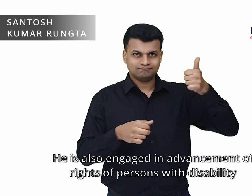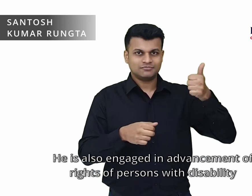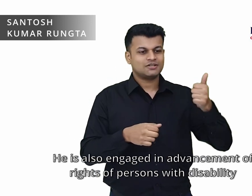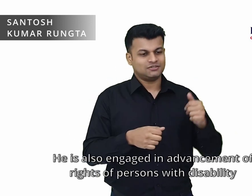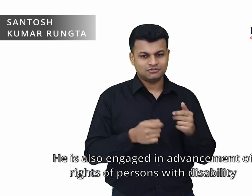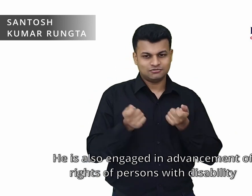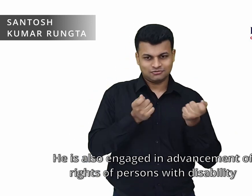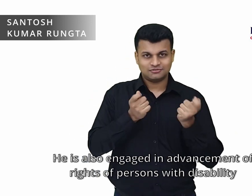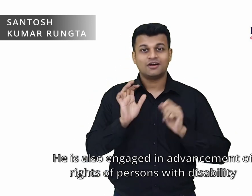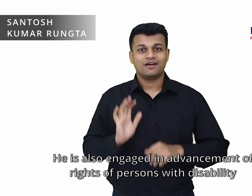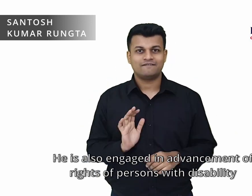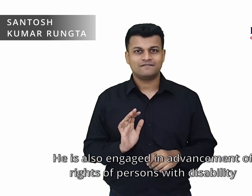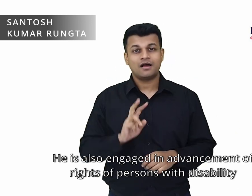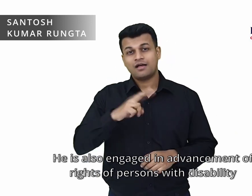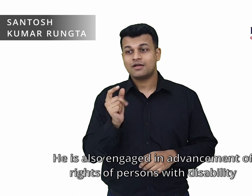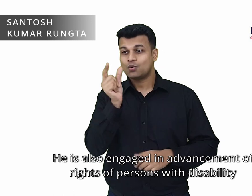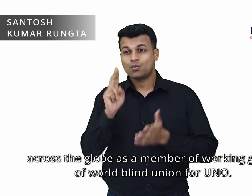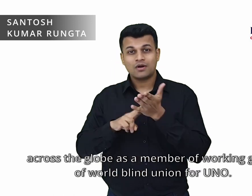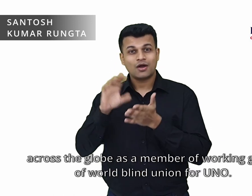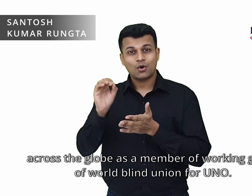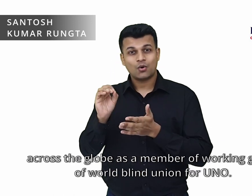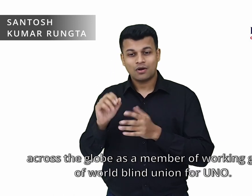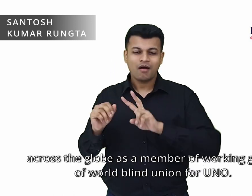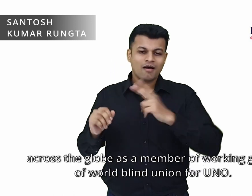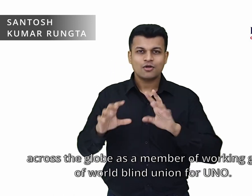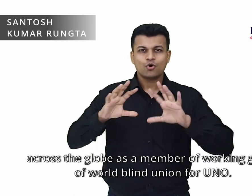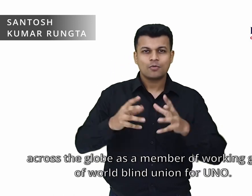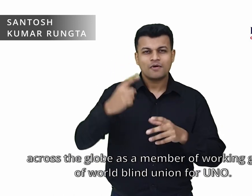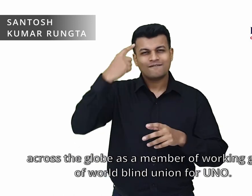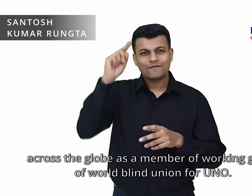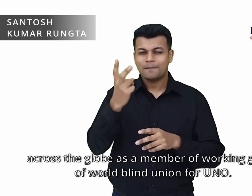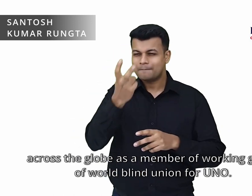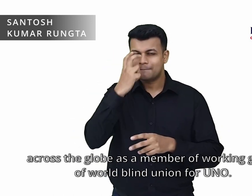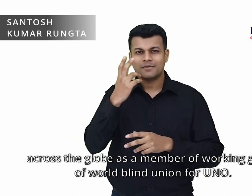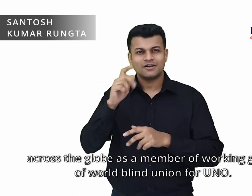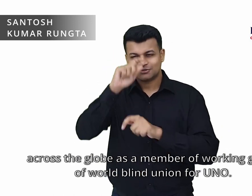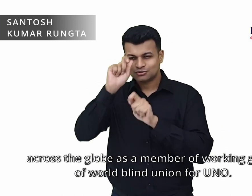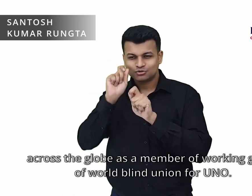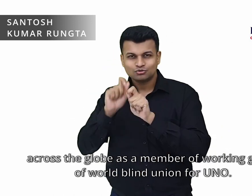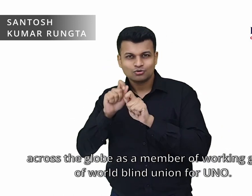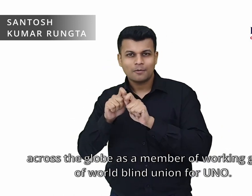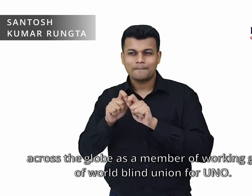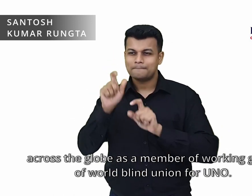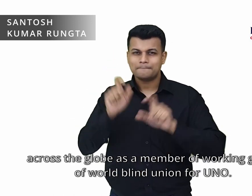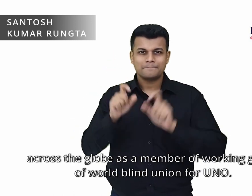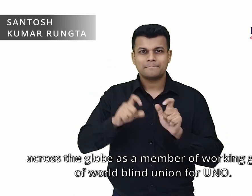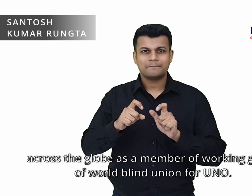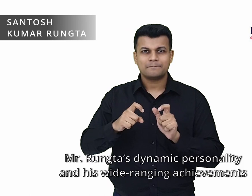के कार्यकारी समूह के सदस्य के रूप में दुनिया भर में विकलांग व्यक्तियों के अधिकारों की उन्नति में भी लगे हुए हैं।